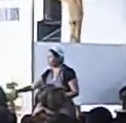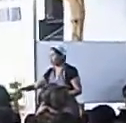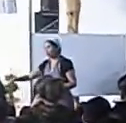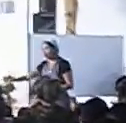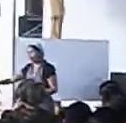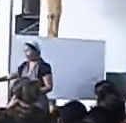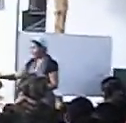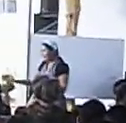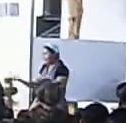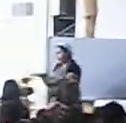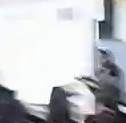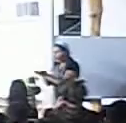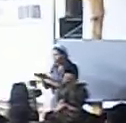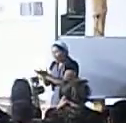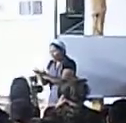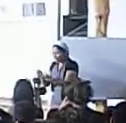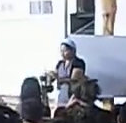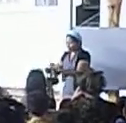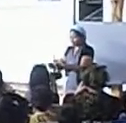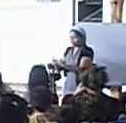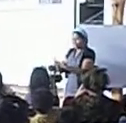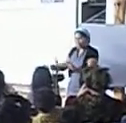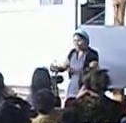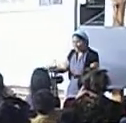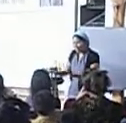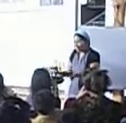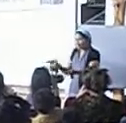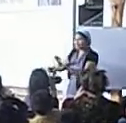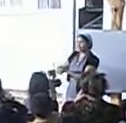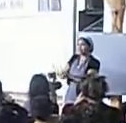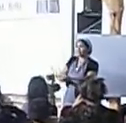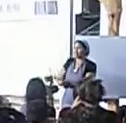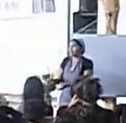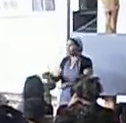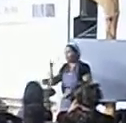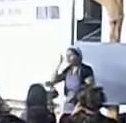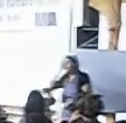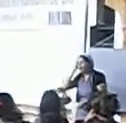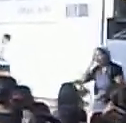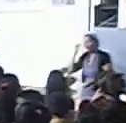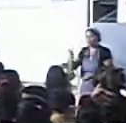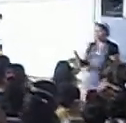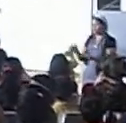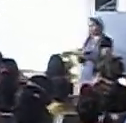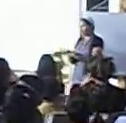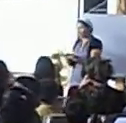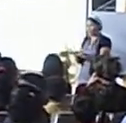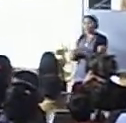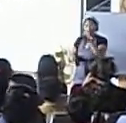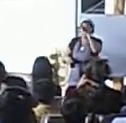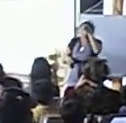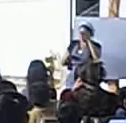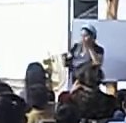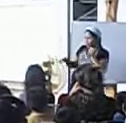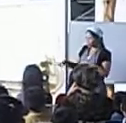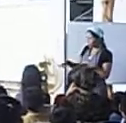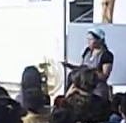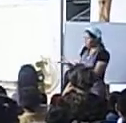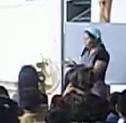no ha hecho las tareas del colegio y puede que necesite ayuda, así que el papá empieza a enseñarle a su